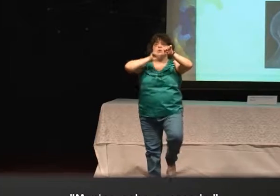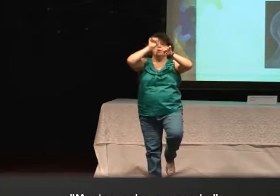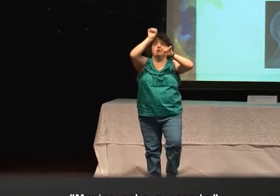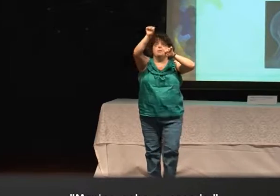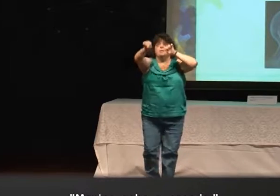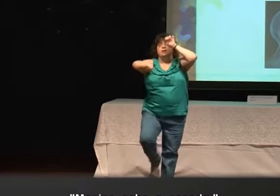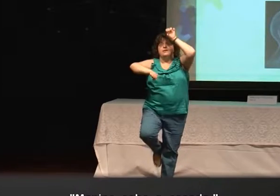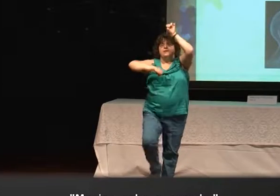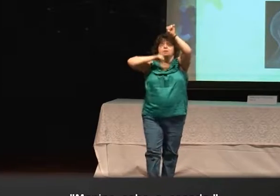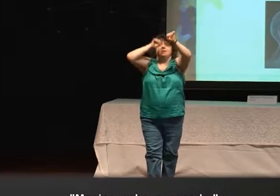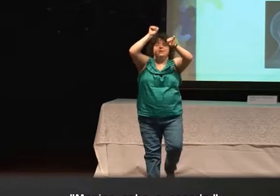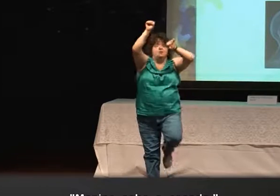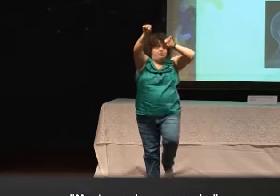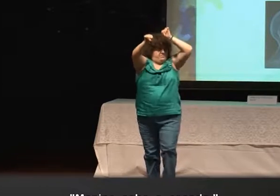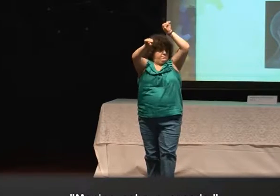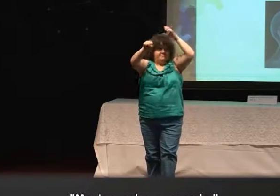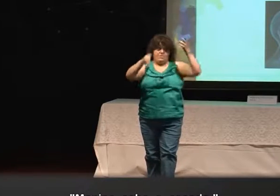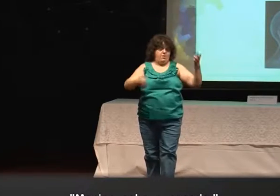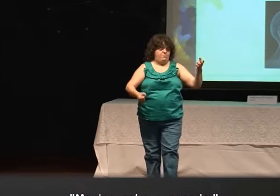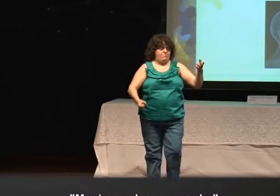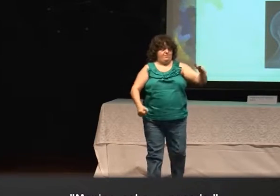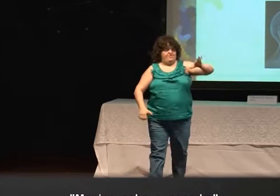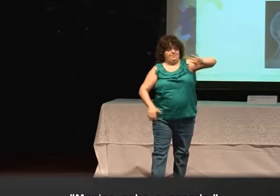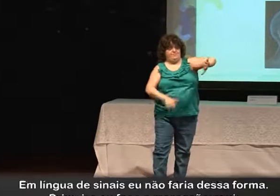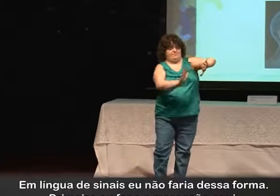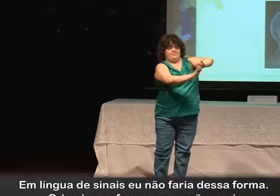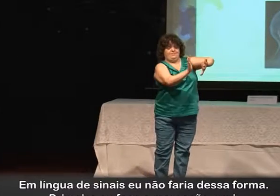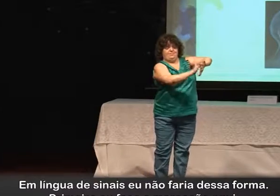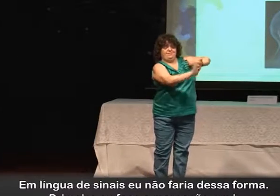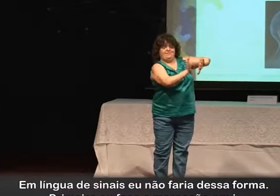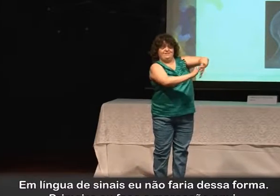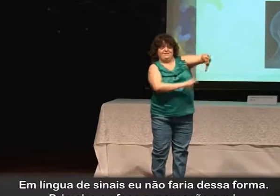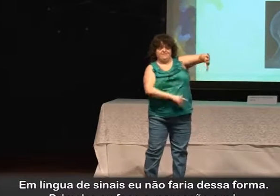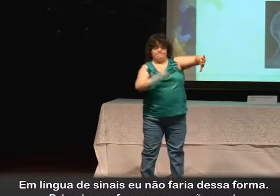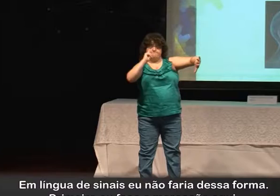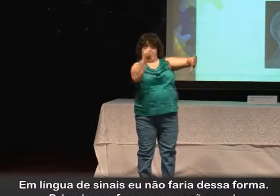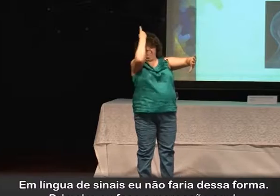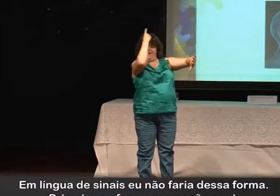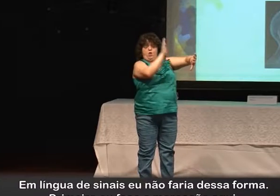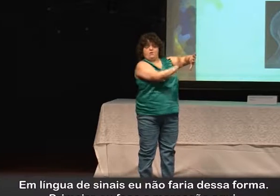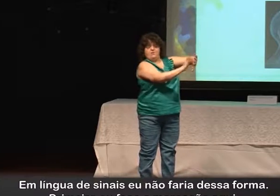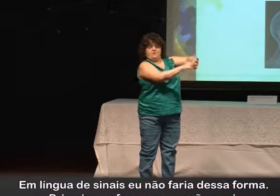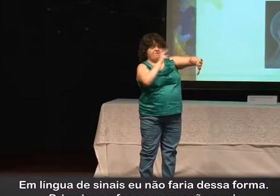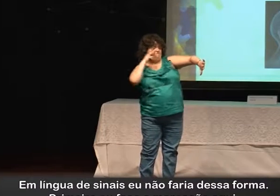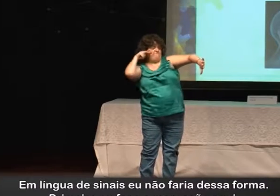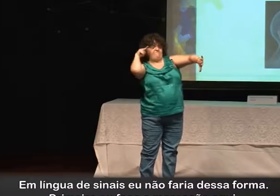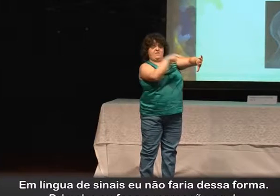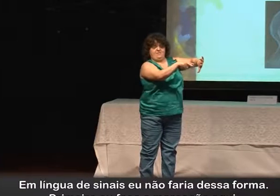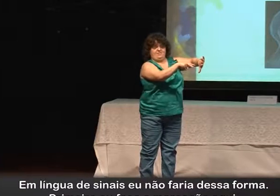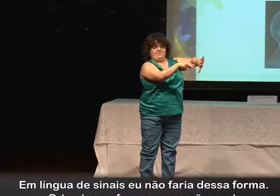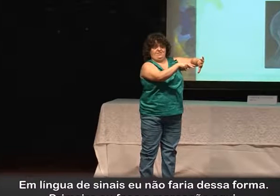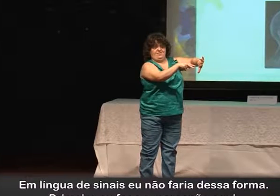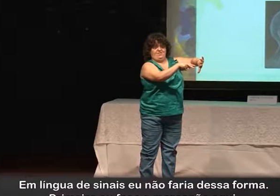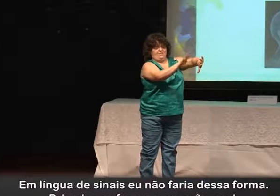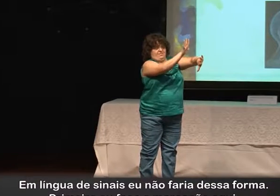Menino sobe a escada. Não é. Em língua de sinais eu não faria dessa forma. Primeiro eu faço a marcação